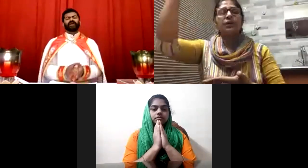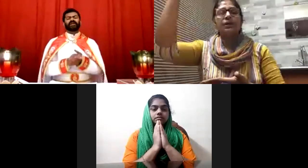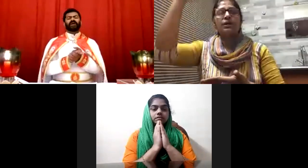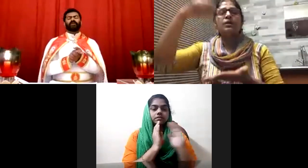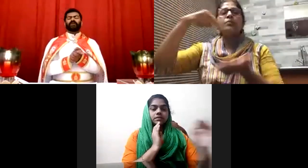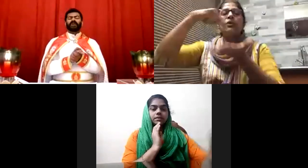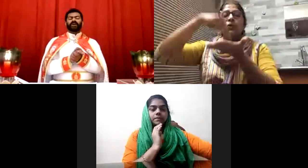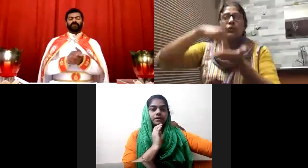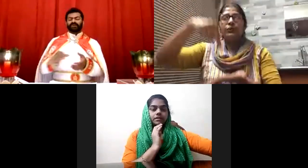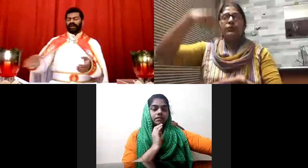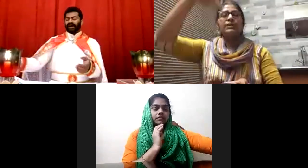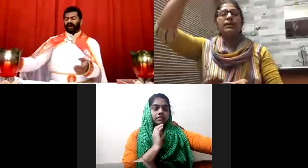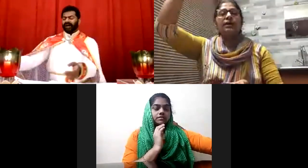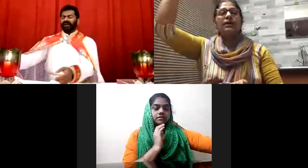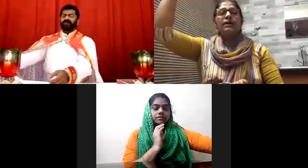നിത്യമഹോന്നതമ